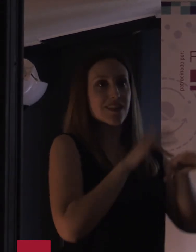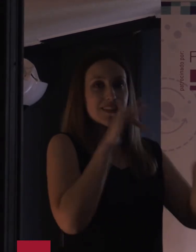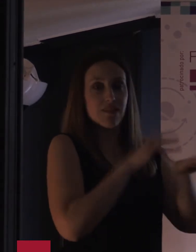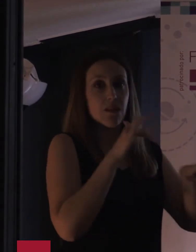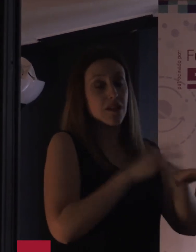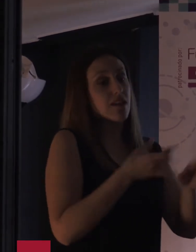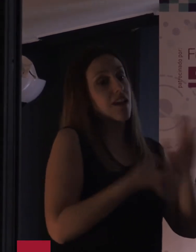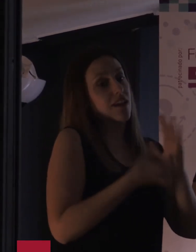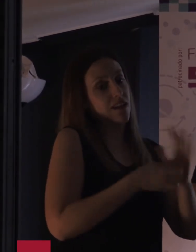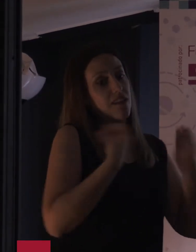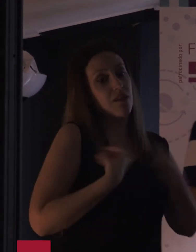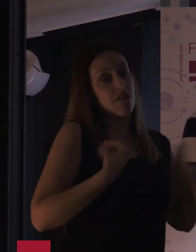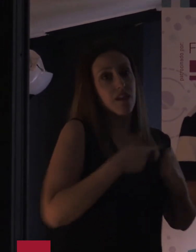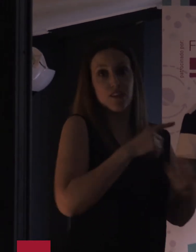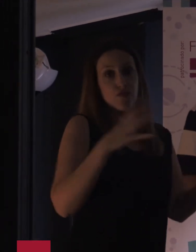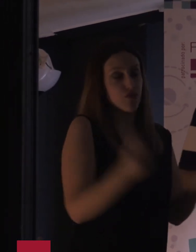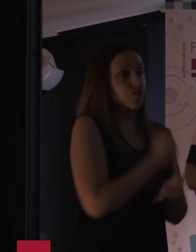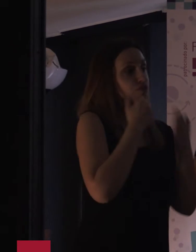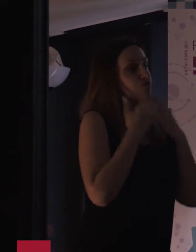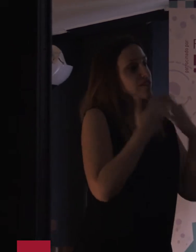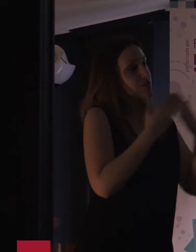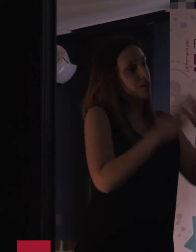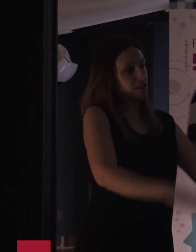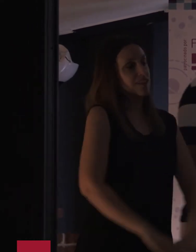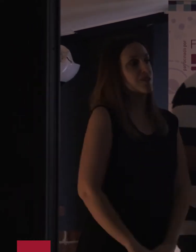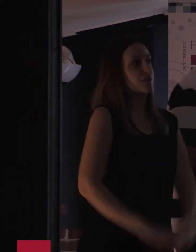Y esto es todo. Muchísimas gracias.